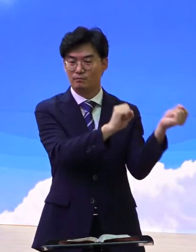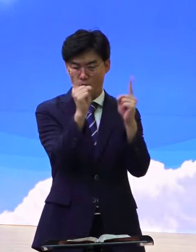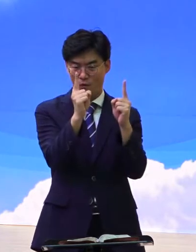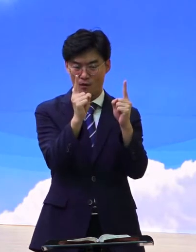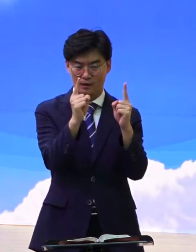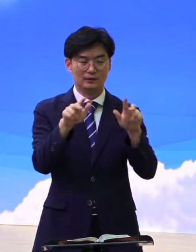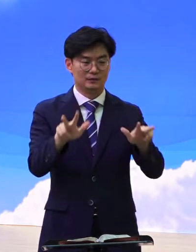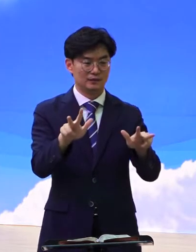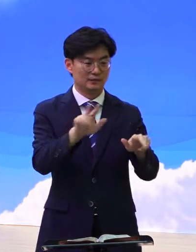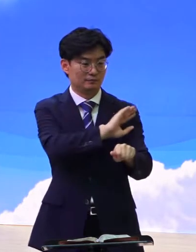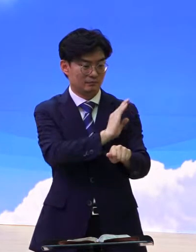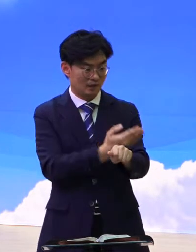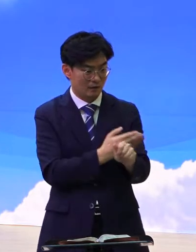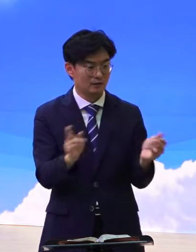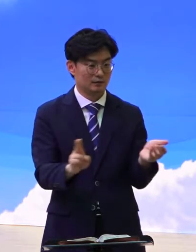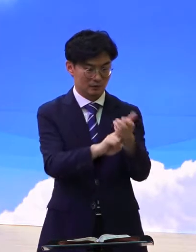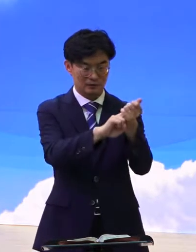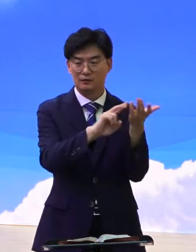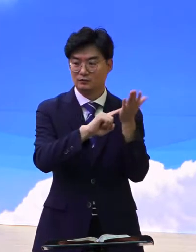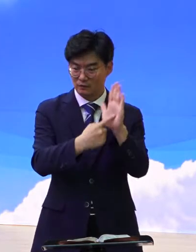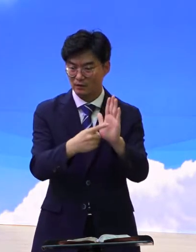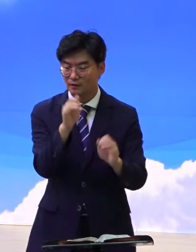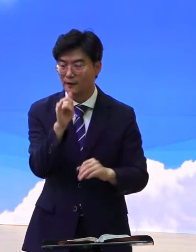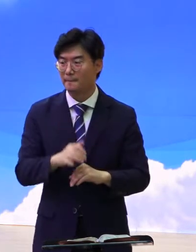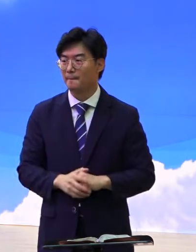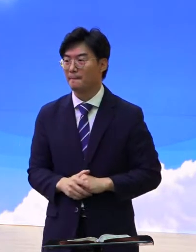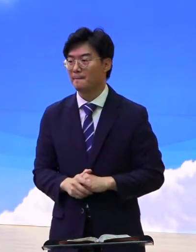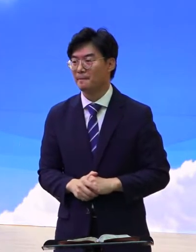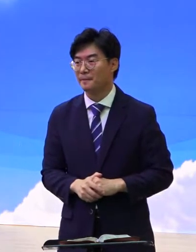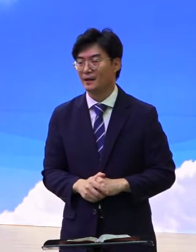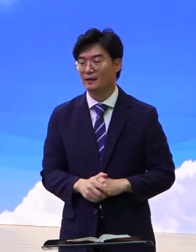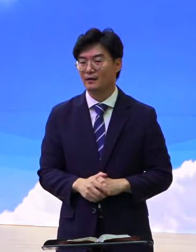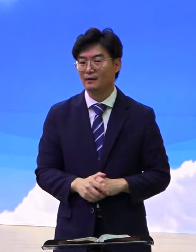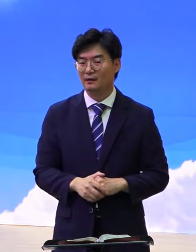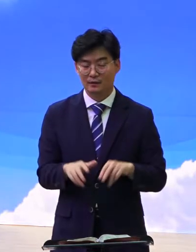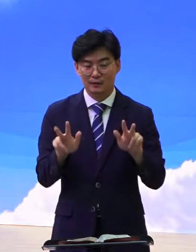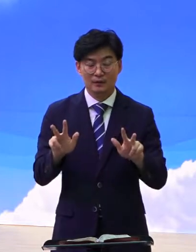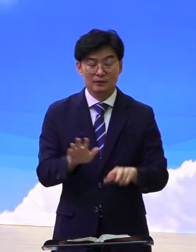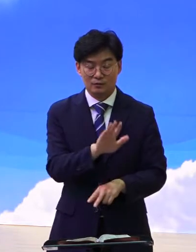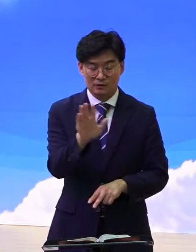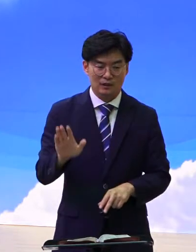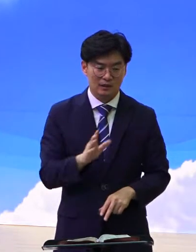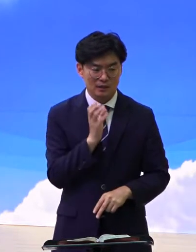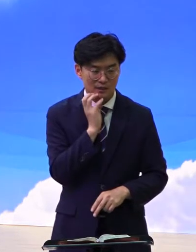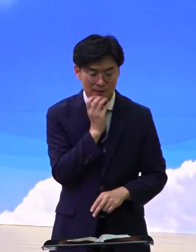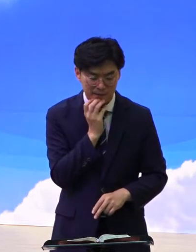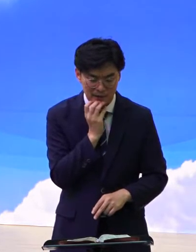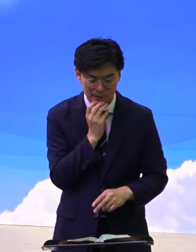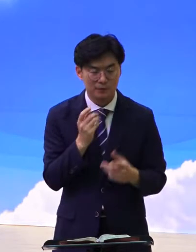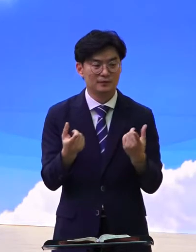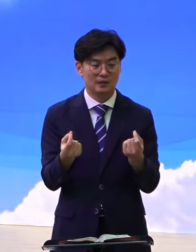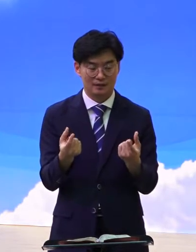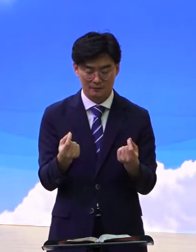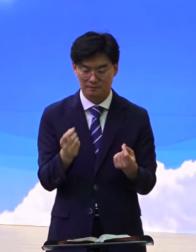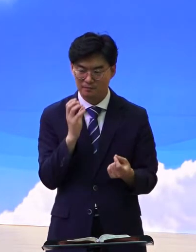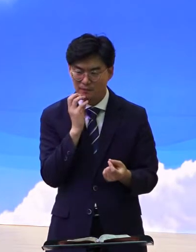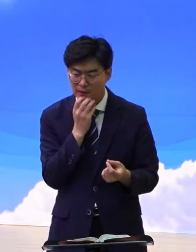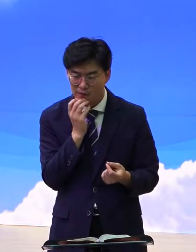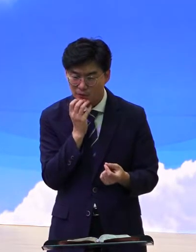여러분 우리는 시대가 흘러서 지금 여기에서 신앙생활을 하고 있습니다. 우리는 베드로처럼 예수님의 십자가의 죽음과 부활을